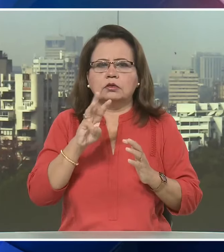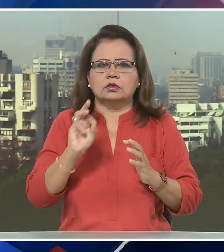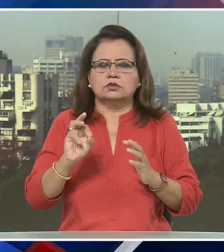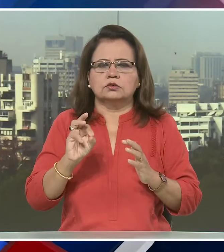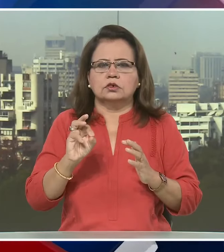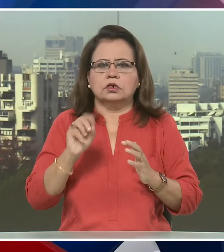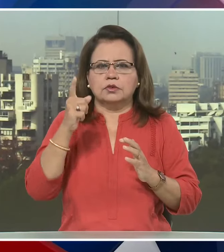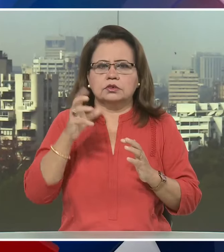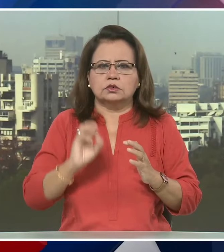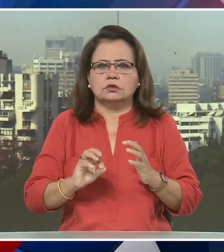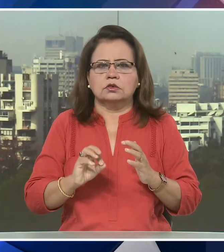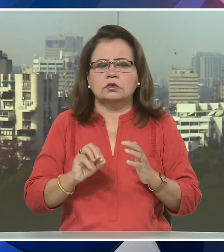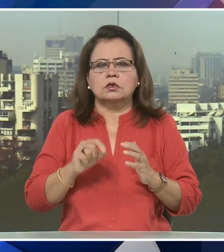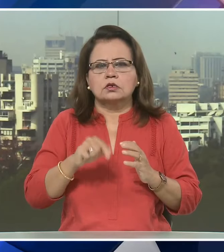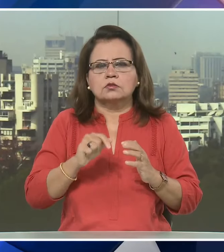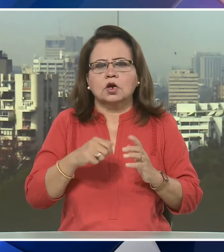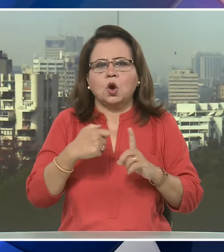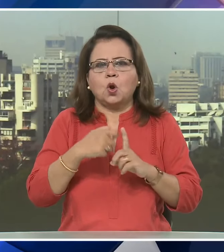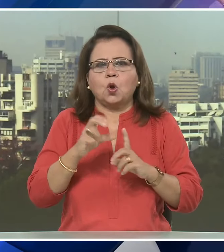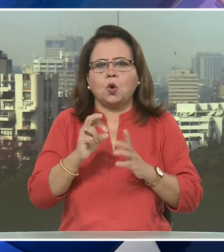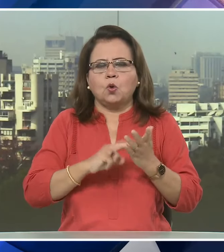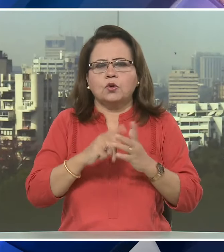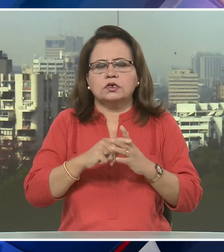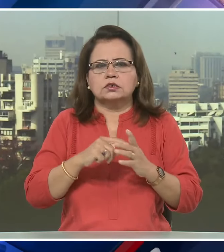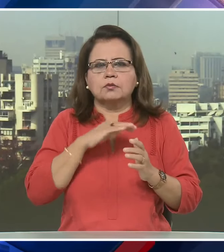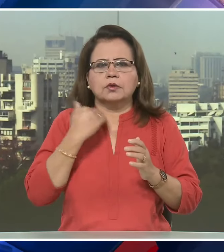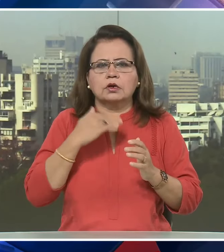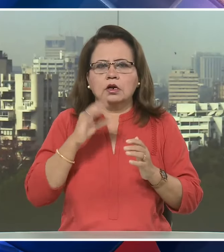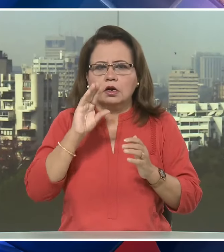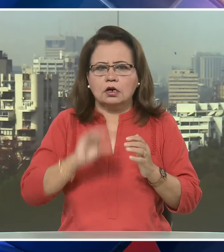74.30% हो गया है। देश में कोविड से मृत्यु दर घटकर